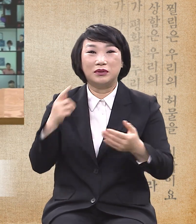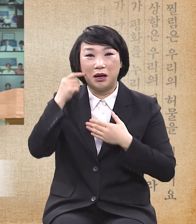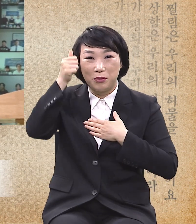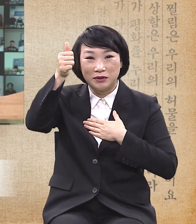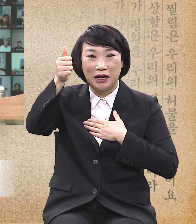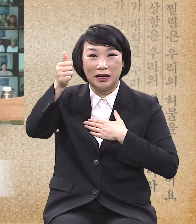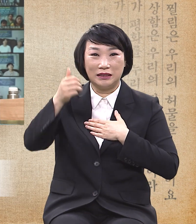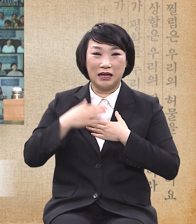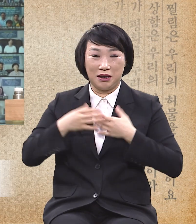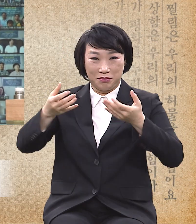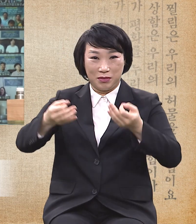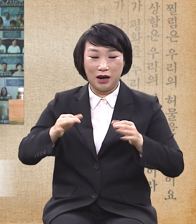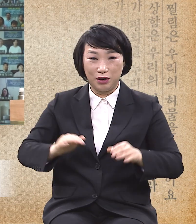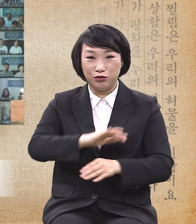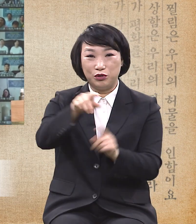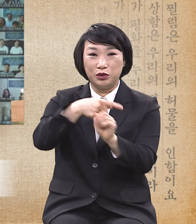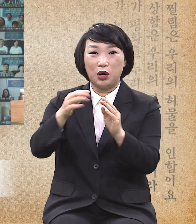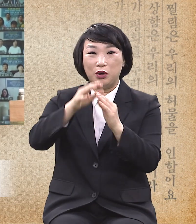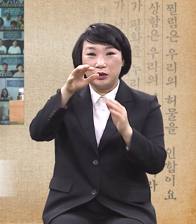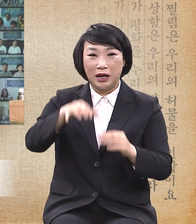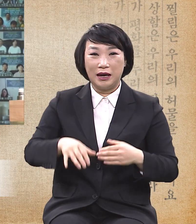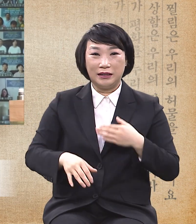목사가 우리 교회에서